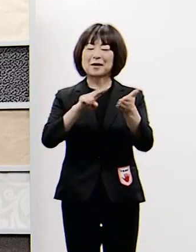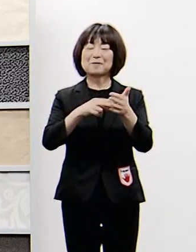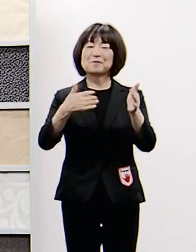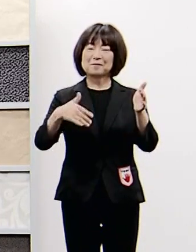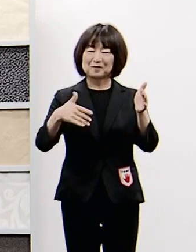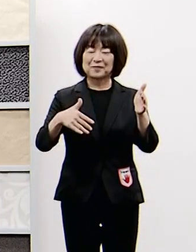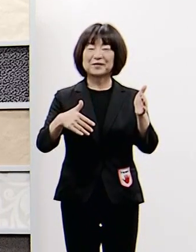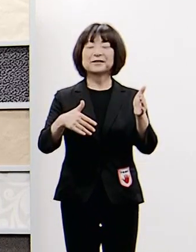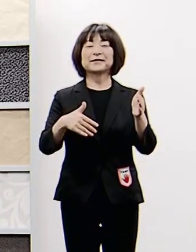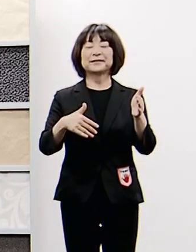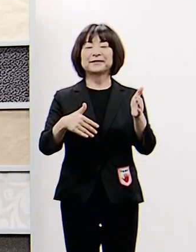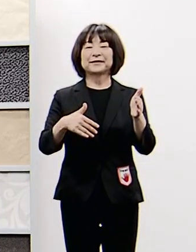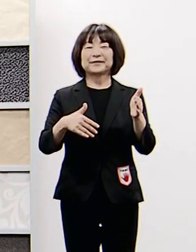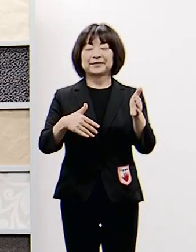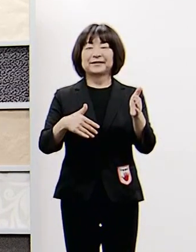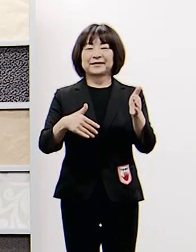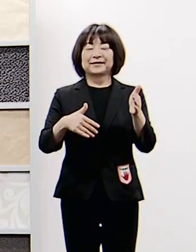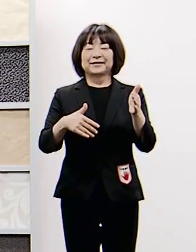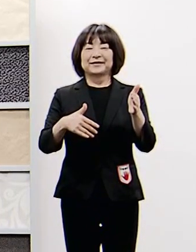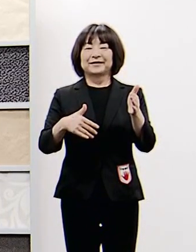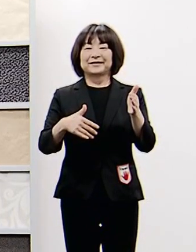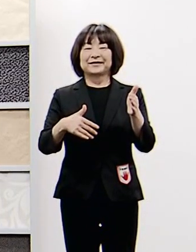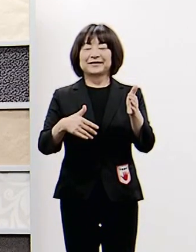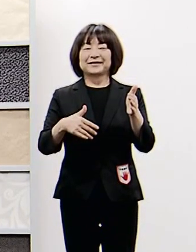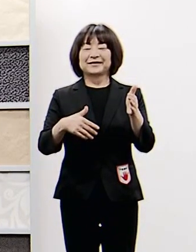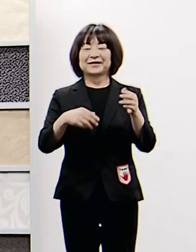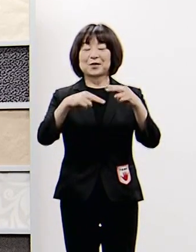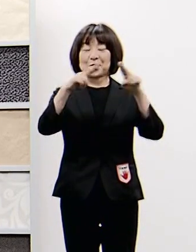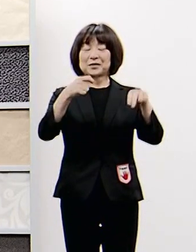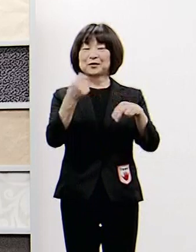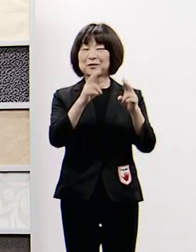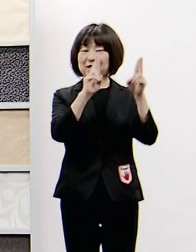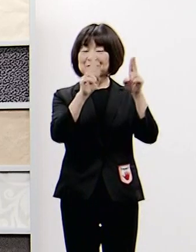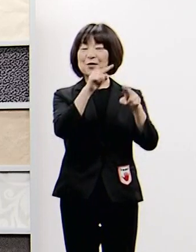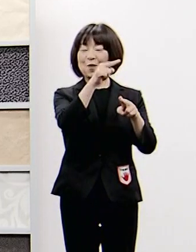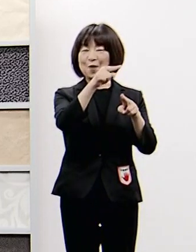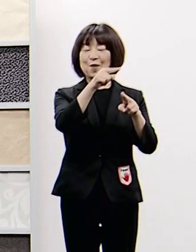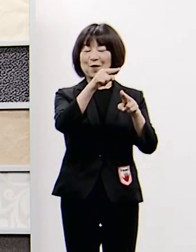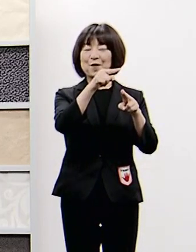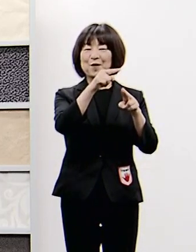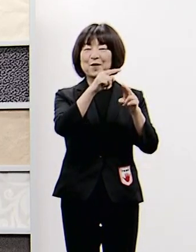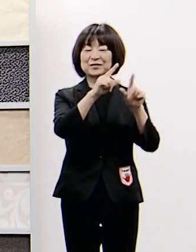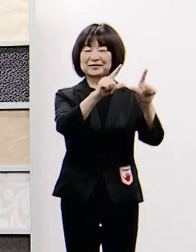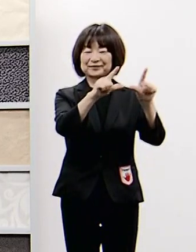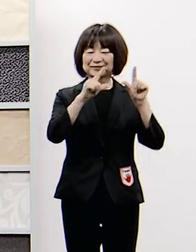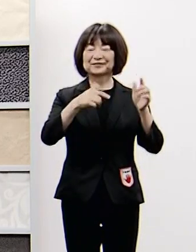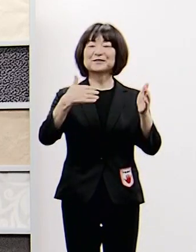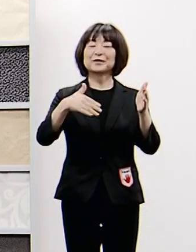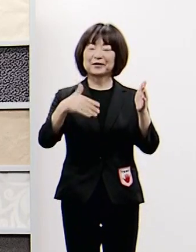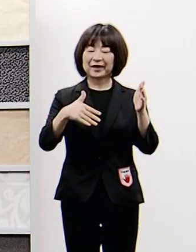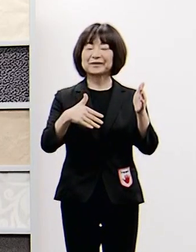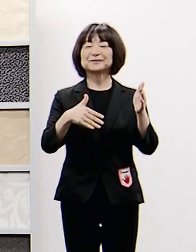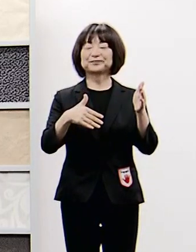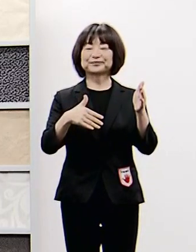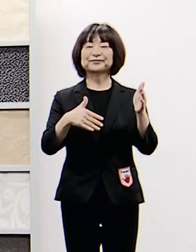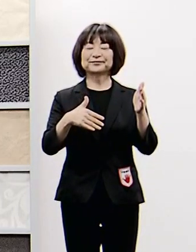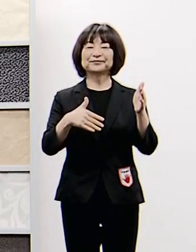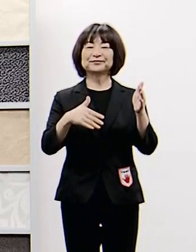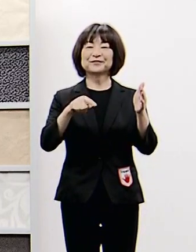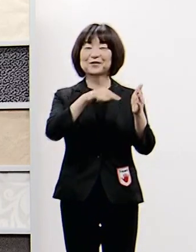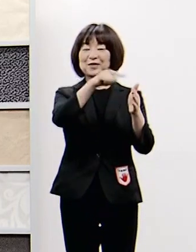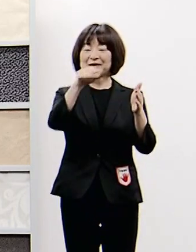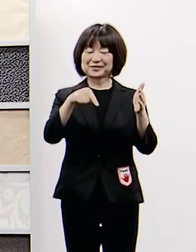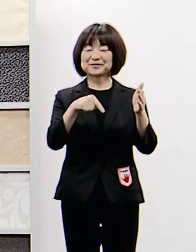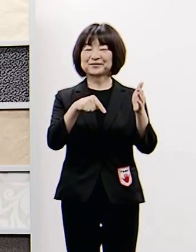の意思決定は早いんですけどもまだ向こうさんあの議論されてる最終調整をされているようですのでその